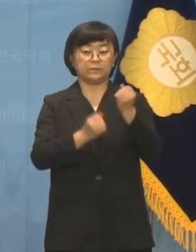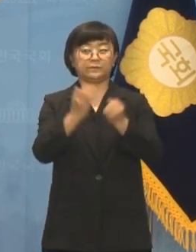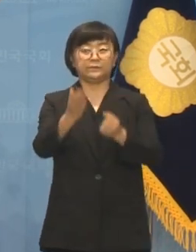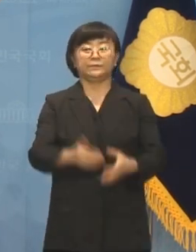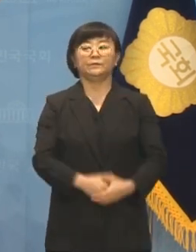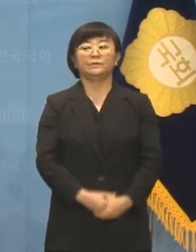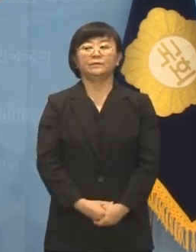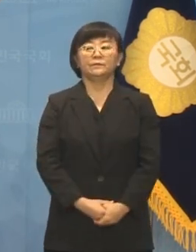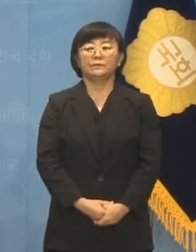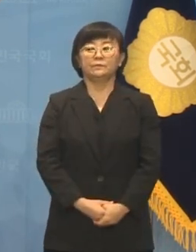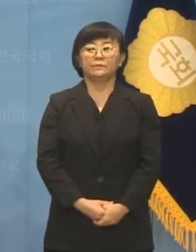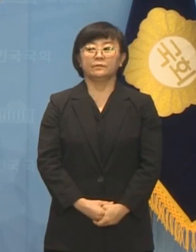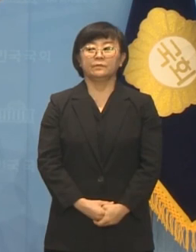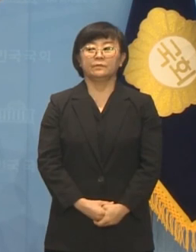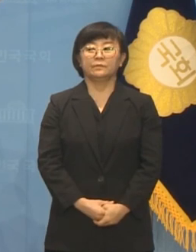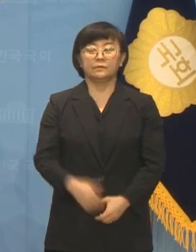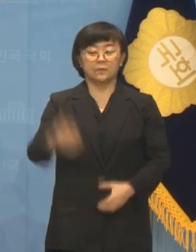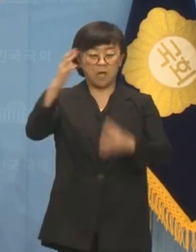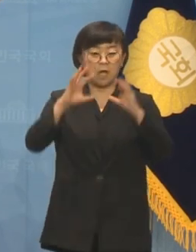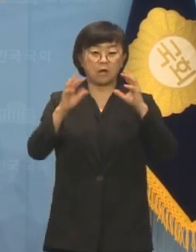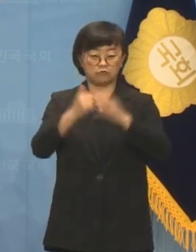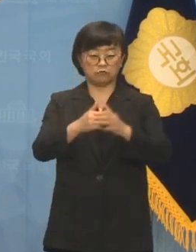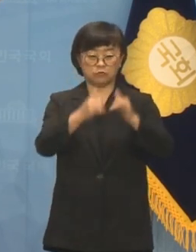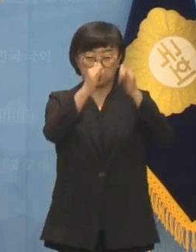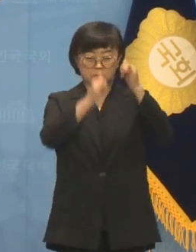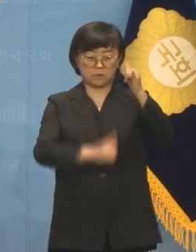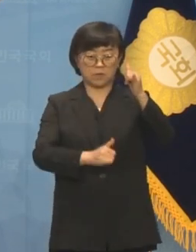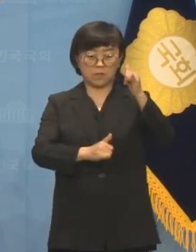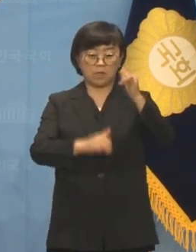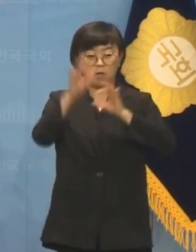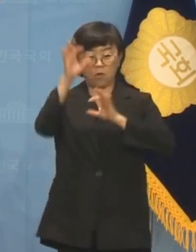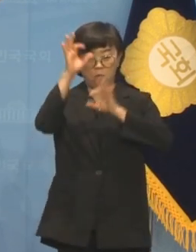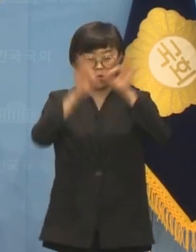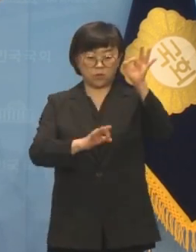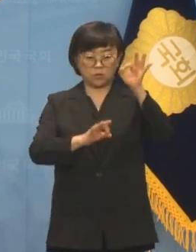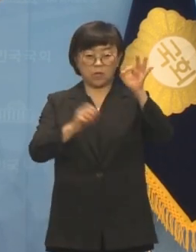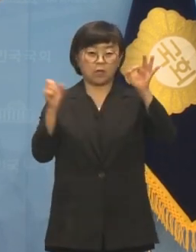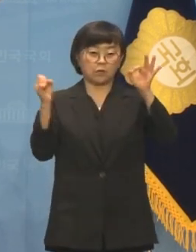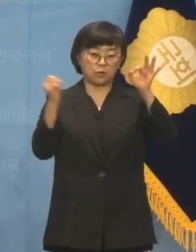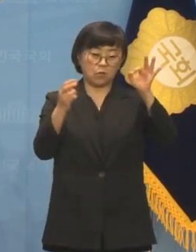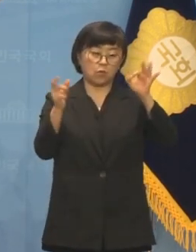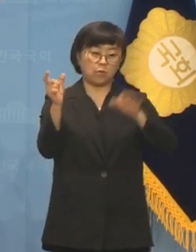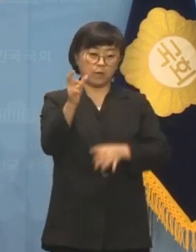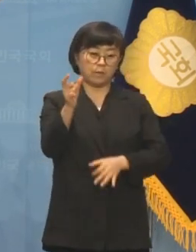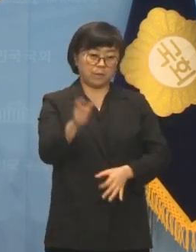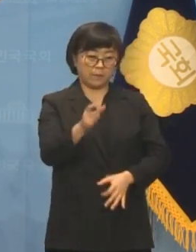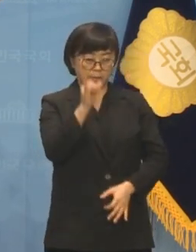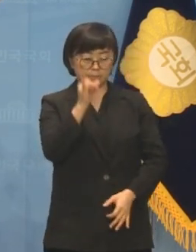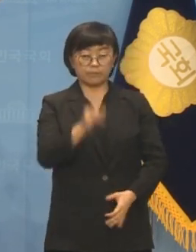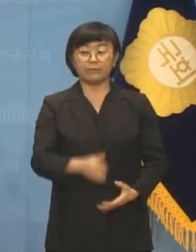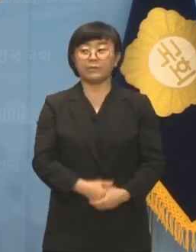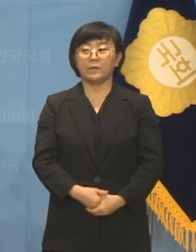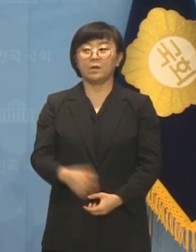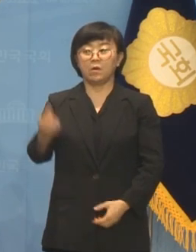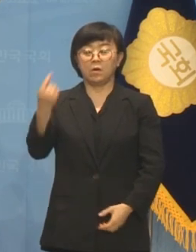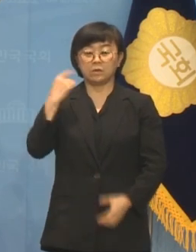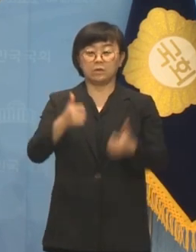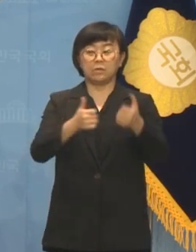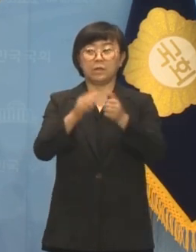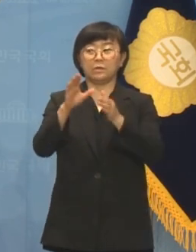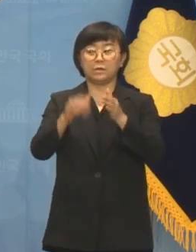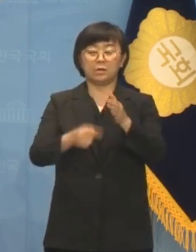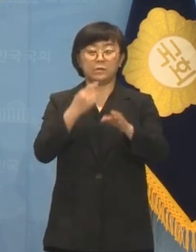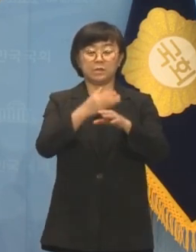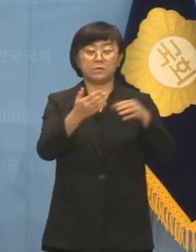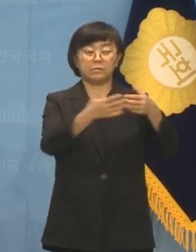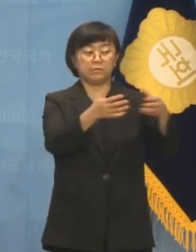하겠습니다. 대한민국 헌정사의 오점이 겹겹이 쌓이고 있습니다. 어제 본회의에서